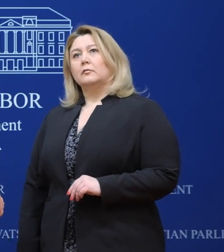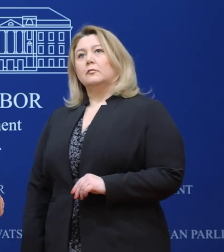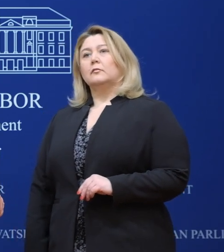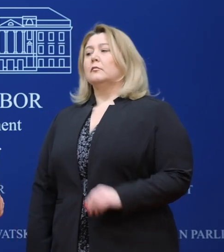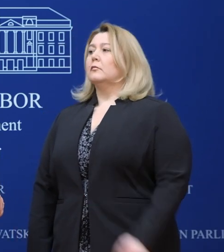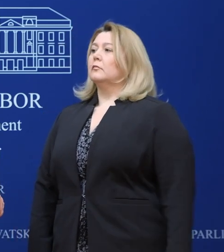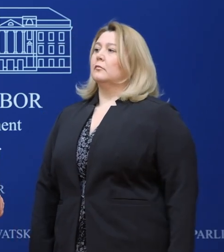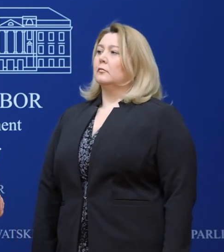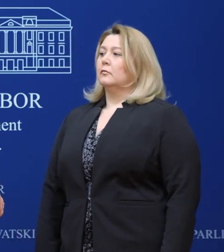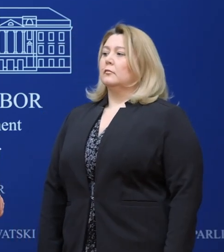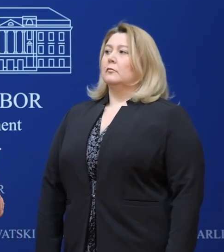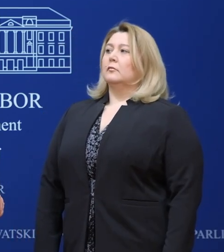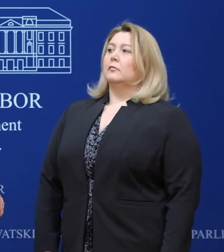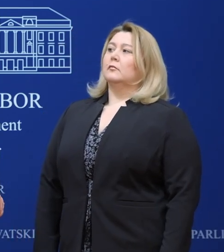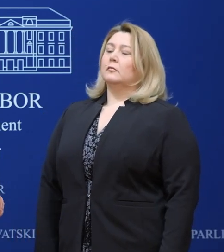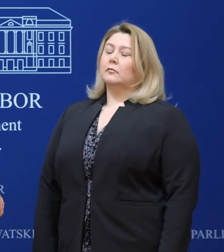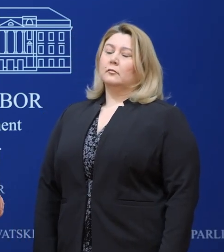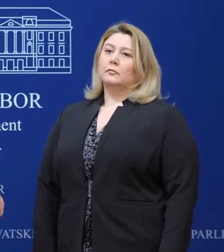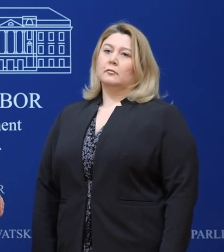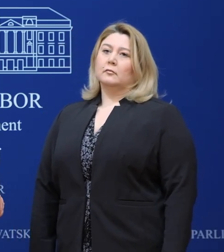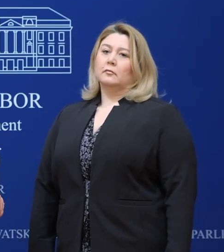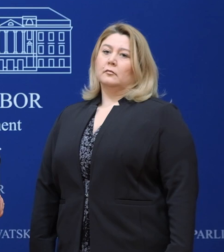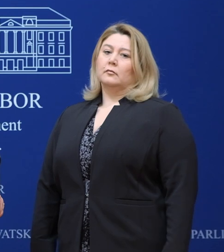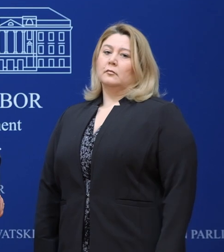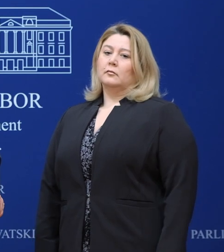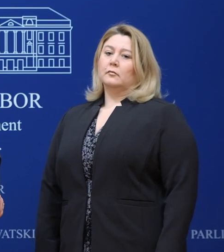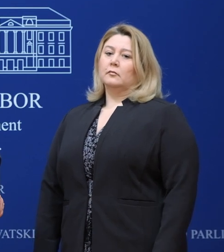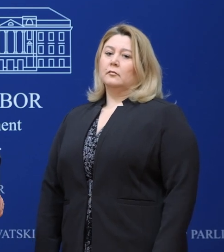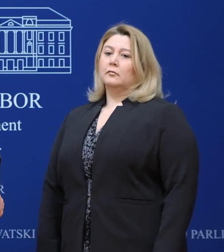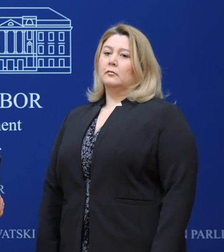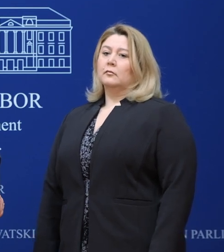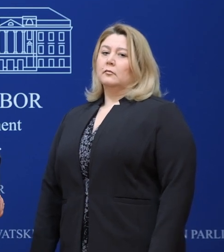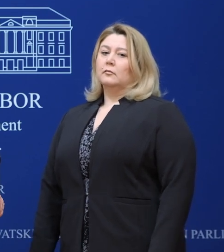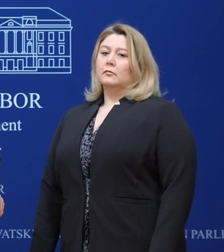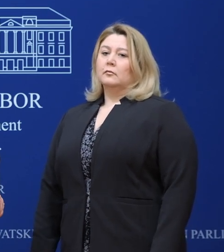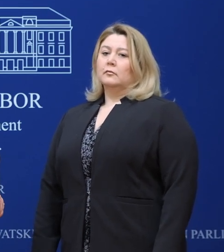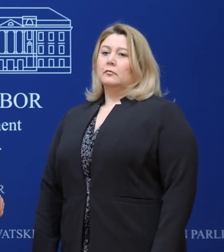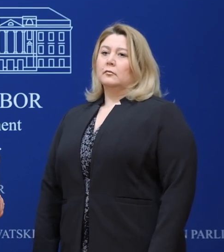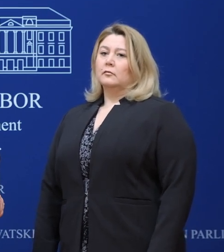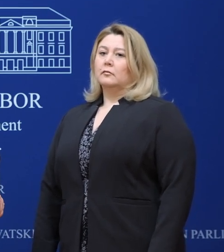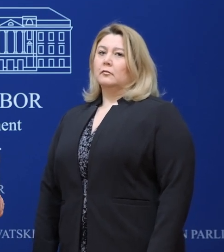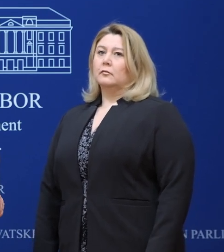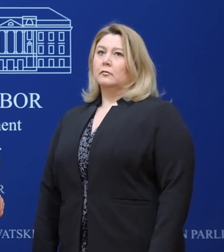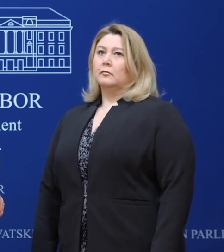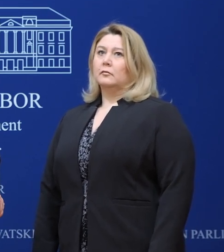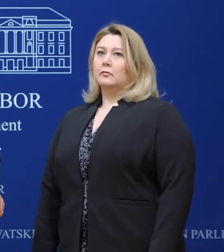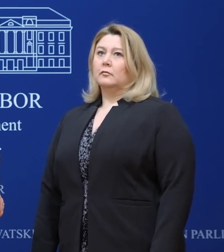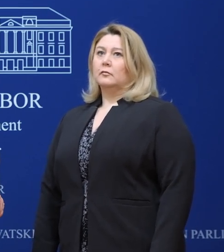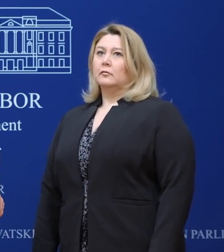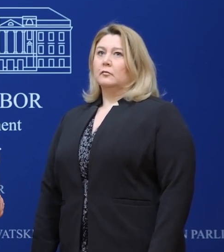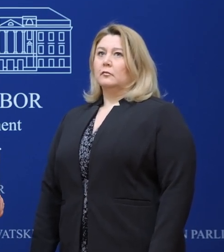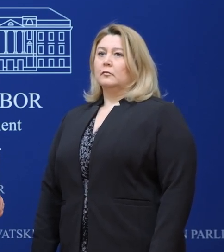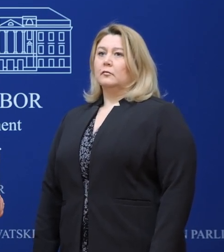tome mi imamo rezervi u našem klubu, način na koji je obrazlagano, ali to nas ne sprečava da